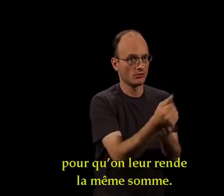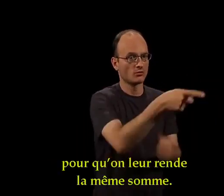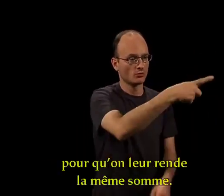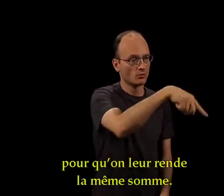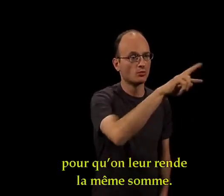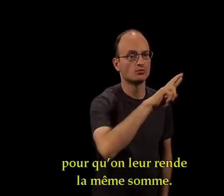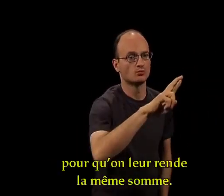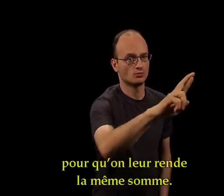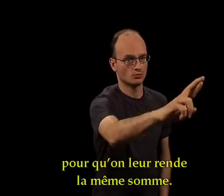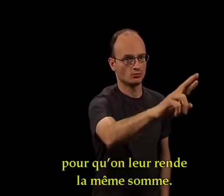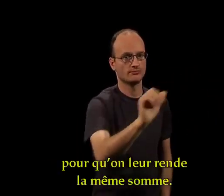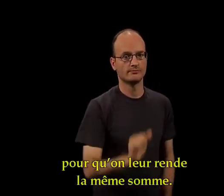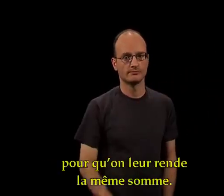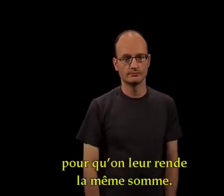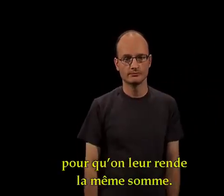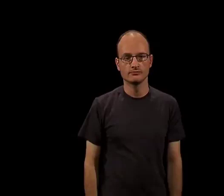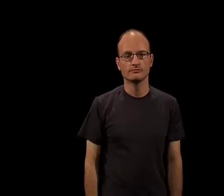pour qu'on leur rende la même somme.